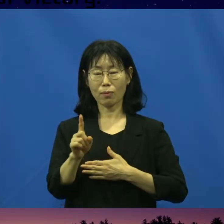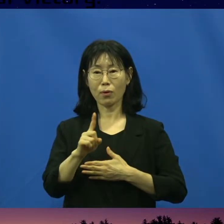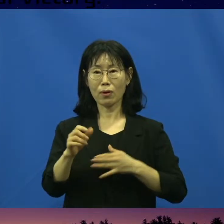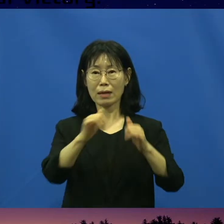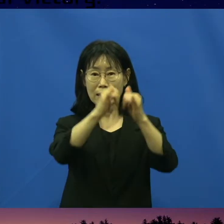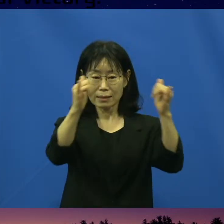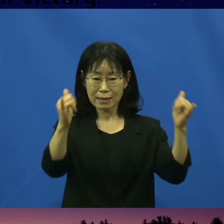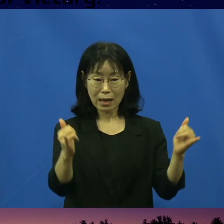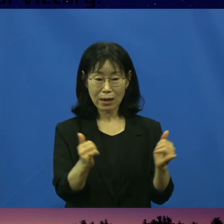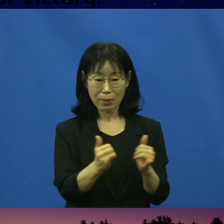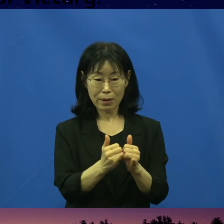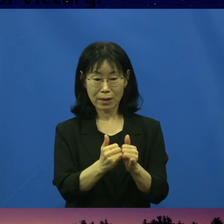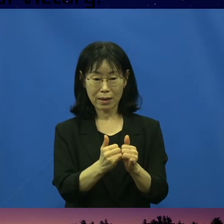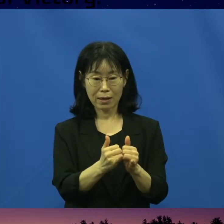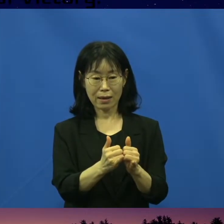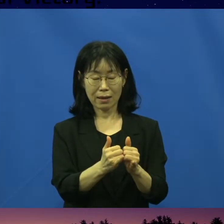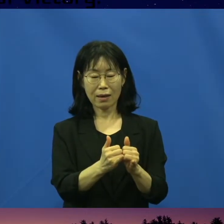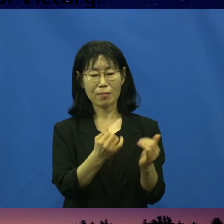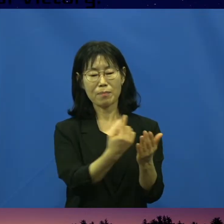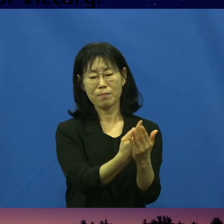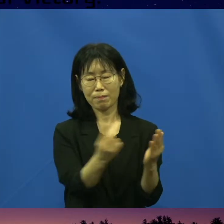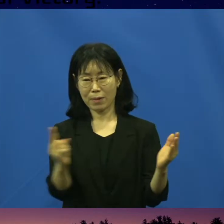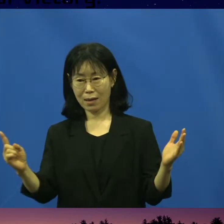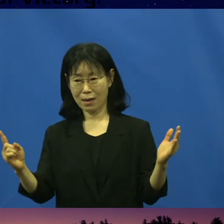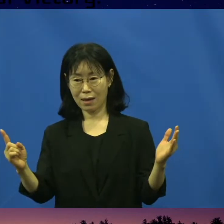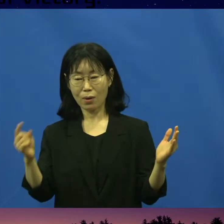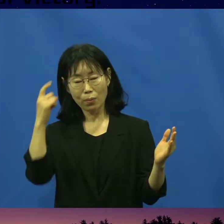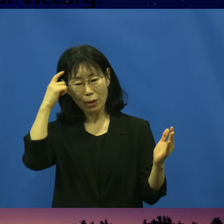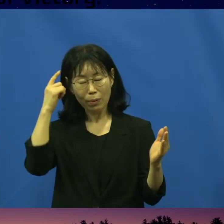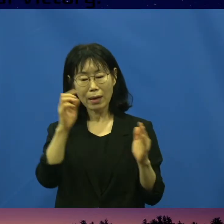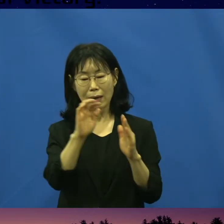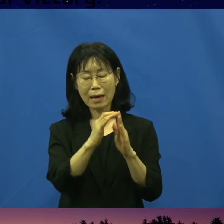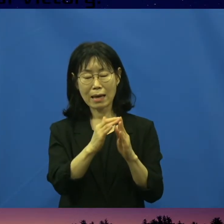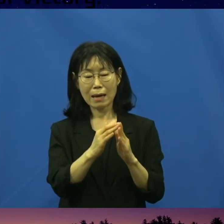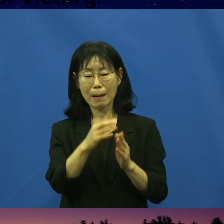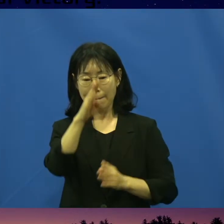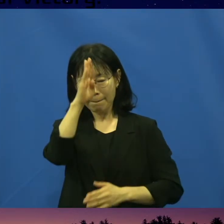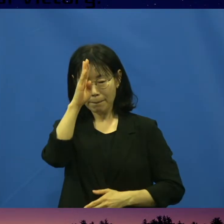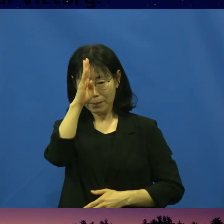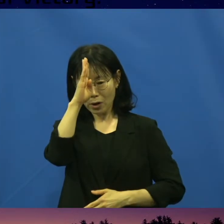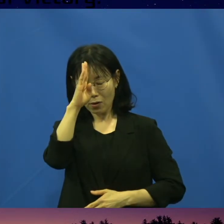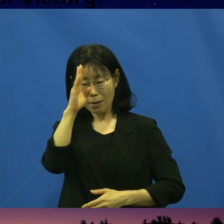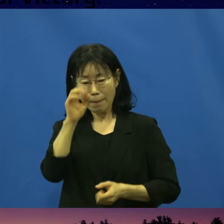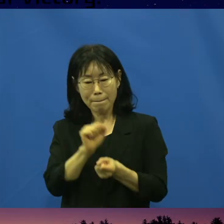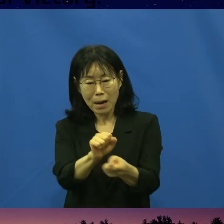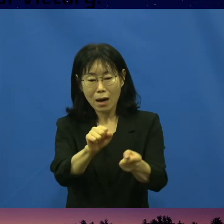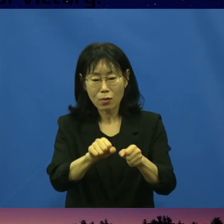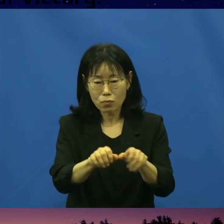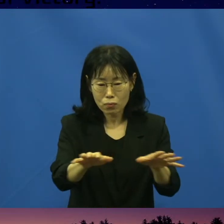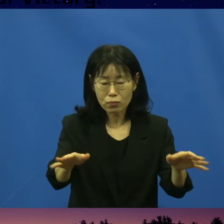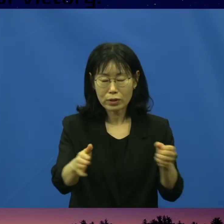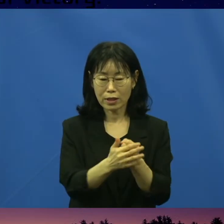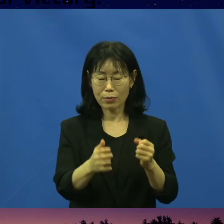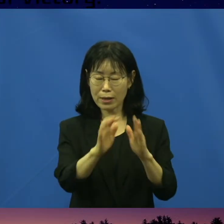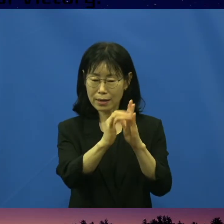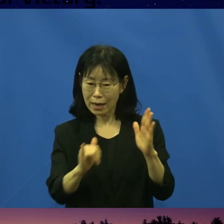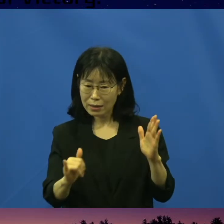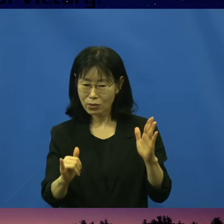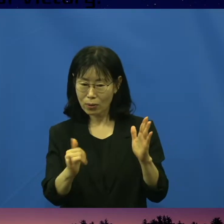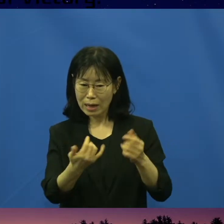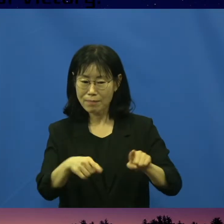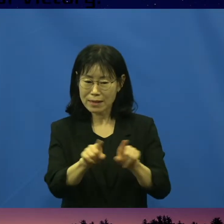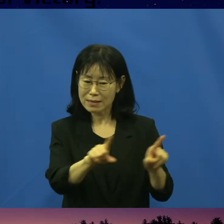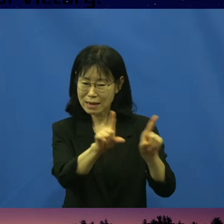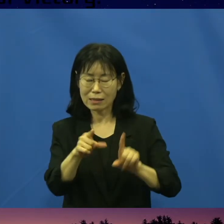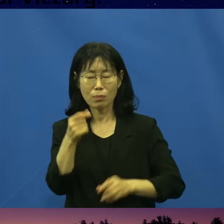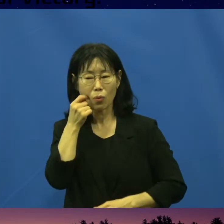사회적인 죽음이죠. 가족과도 이별이 되니까 사회적인 죽음, 그리고 본인이 사람들로부터 경멸을